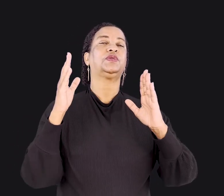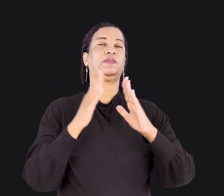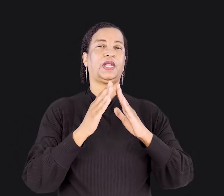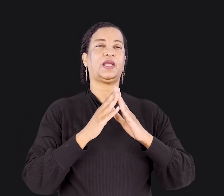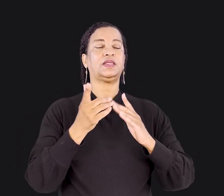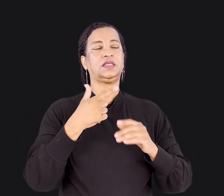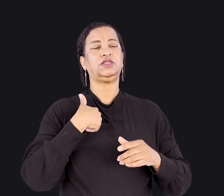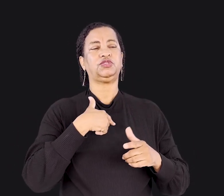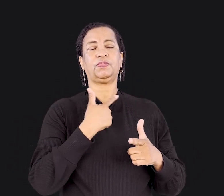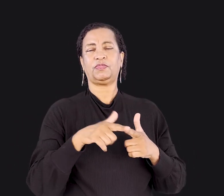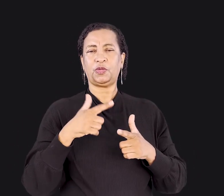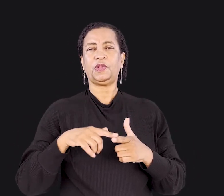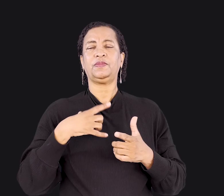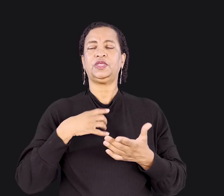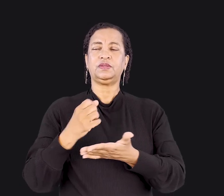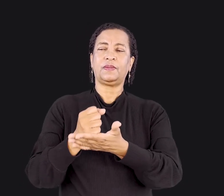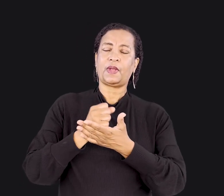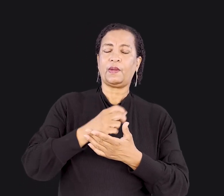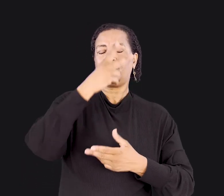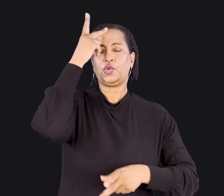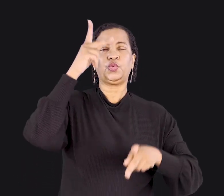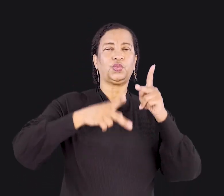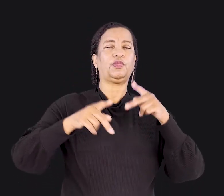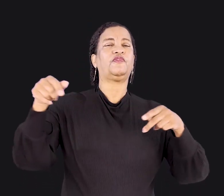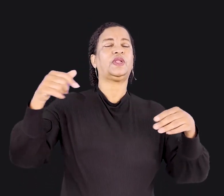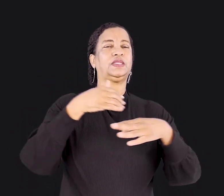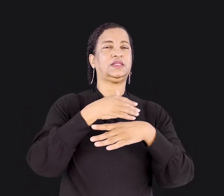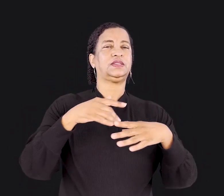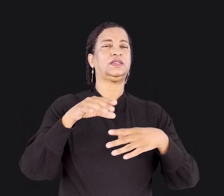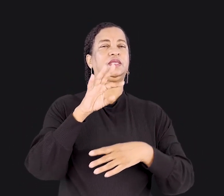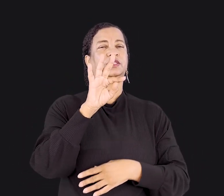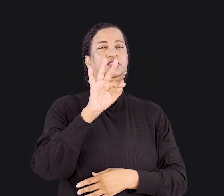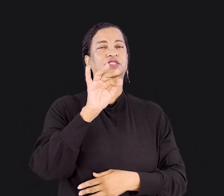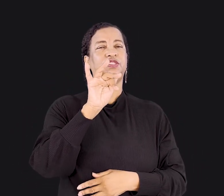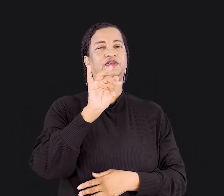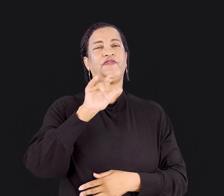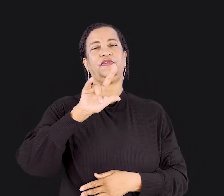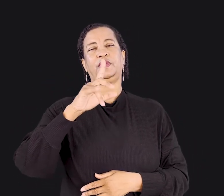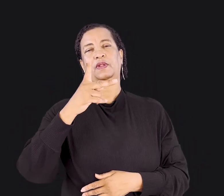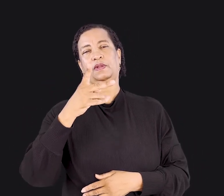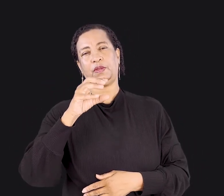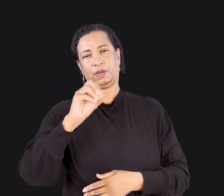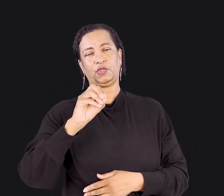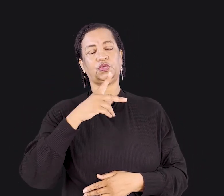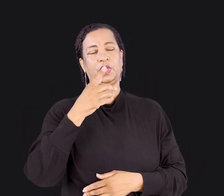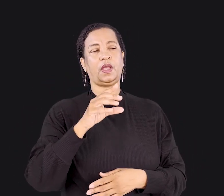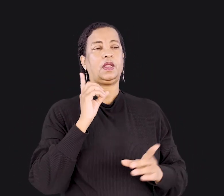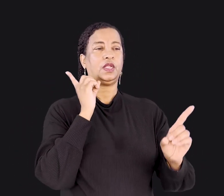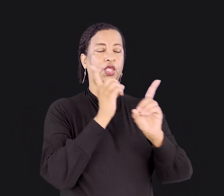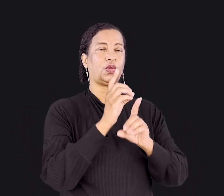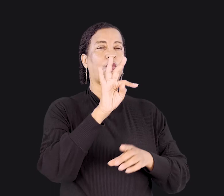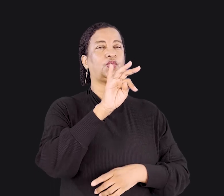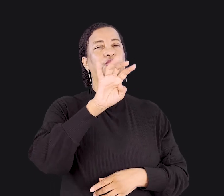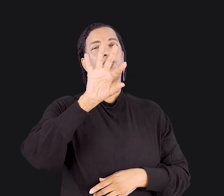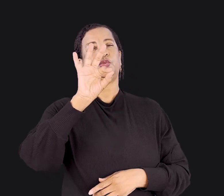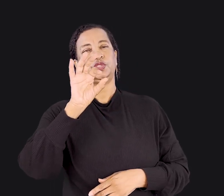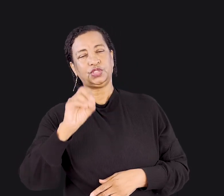da igreja de Filipos. Enquanto ele estava em Filipos, Tito o alcançou e lhe disse qual havia sido a reação dos coríntios à sua